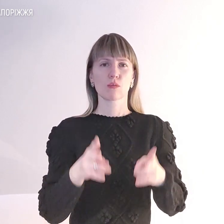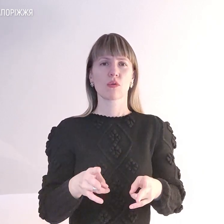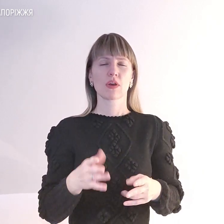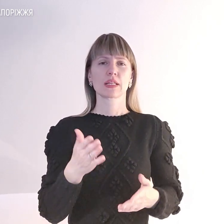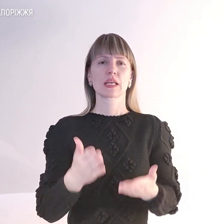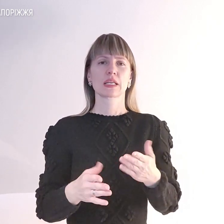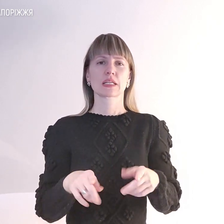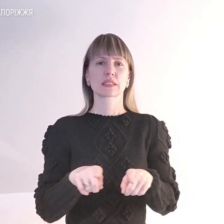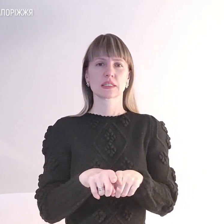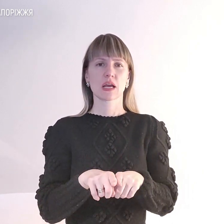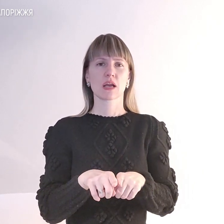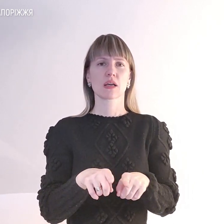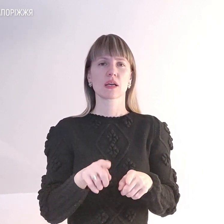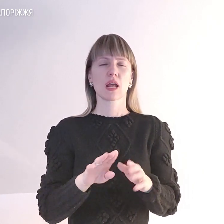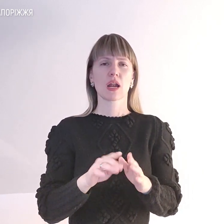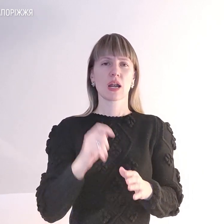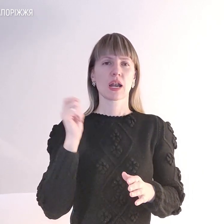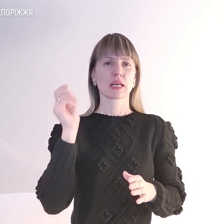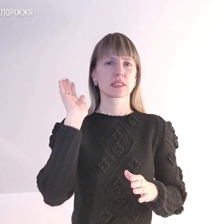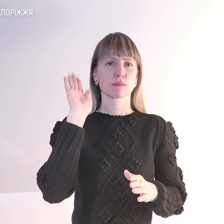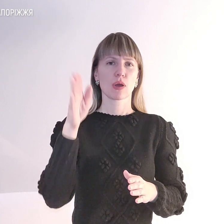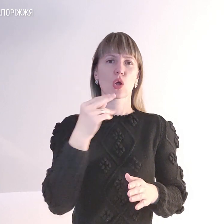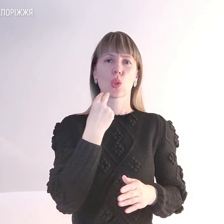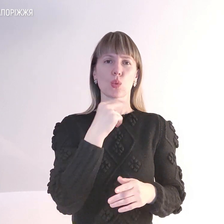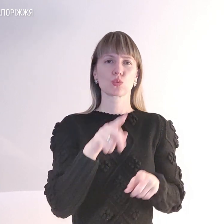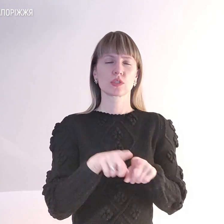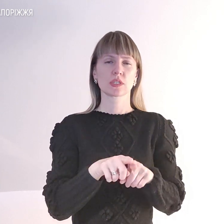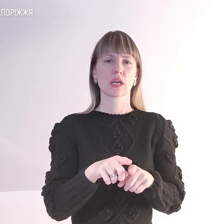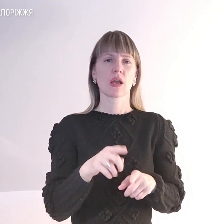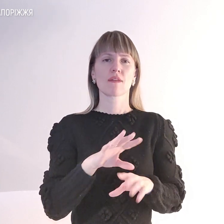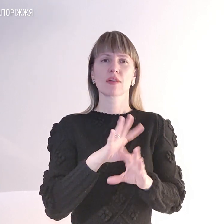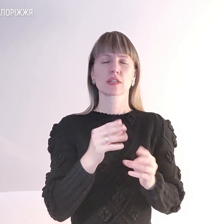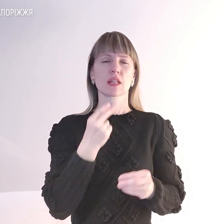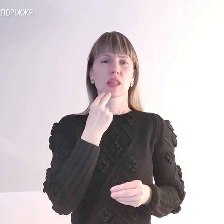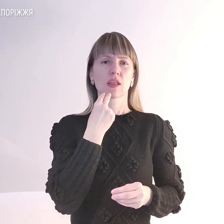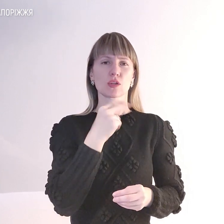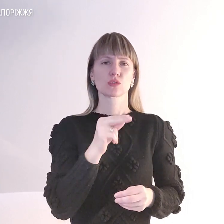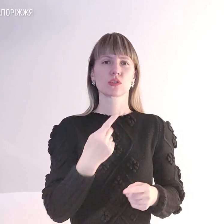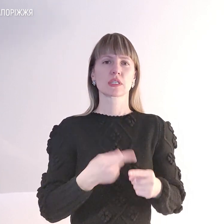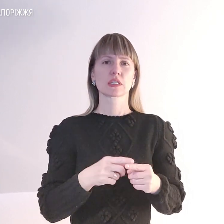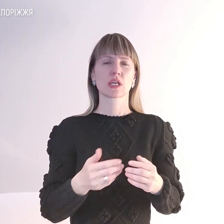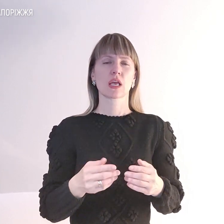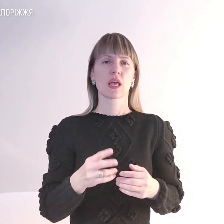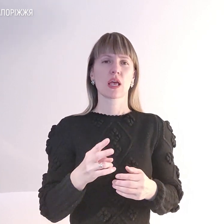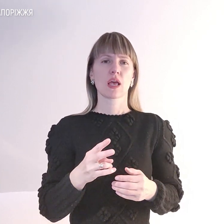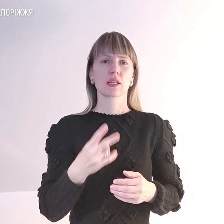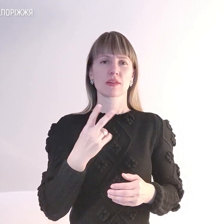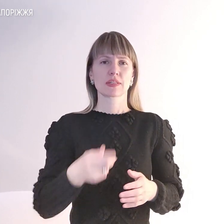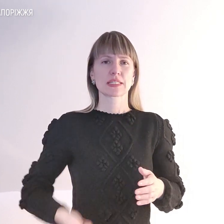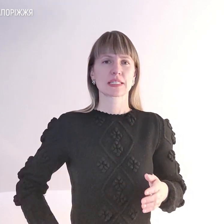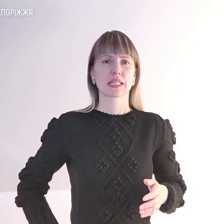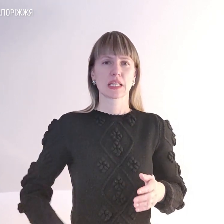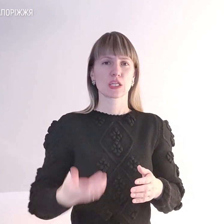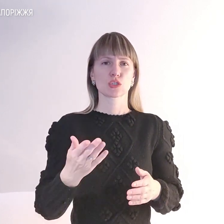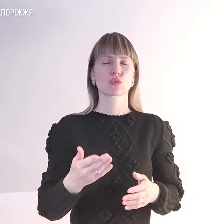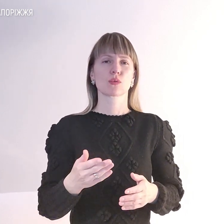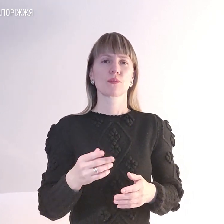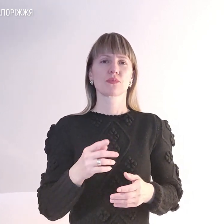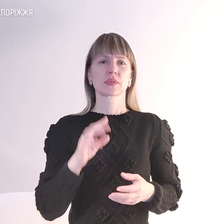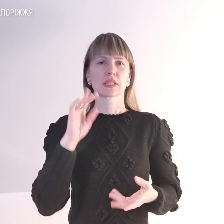ось так, то з таким розмахом краще так кидати. Але загалом найефективніше – це навісом. Ось так, знизу кидати. Але запам'ятайте, в будь-якому